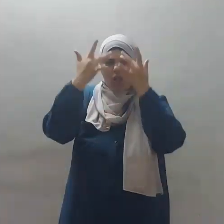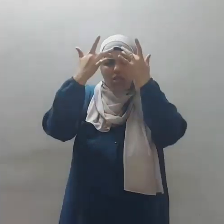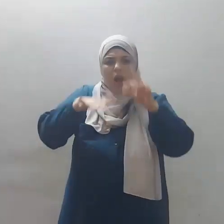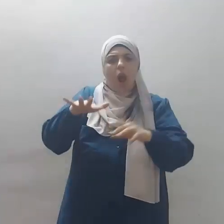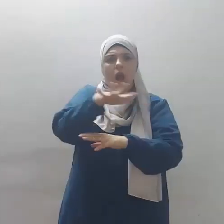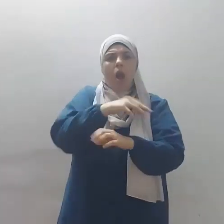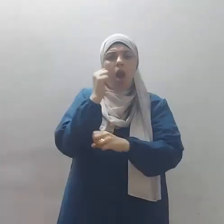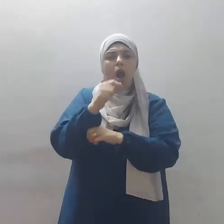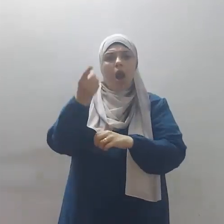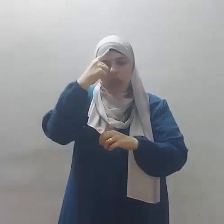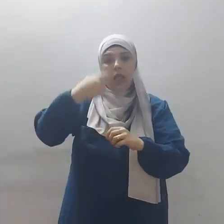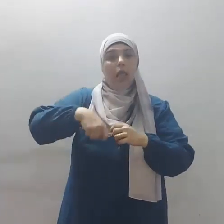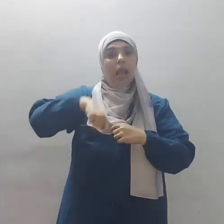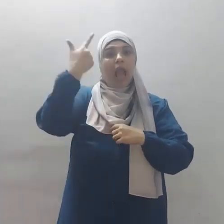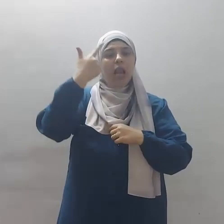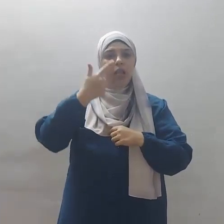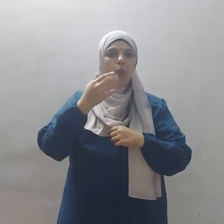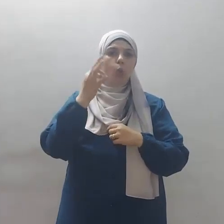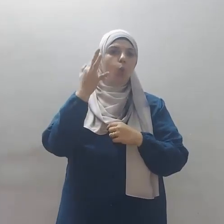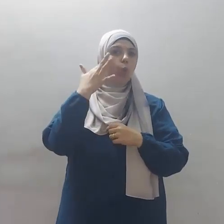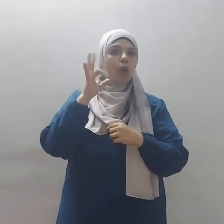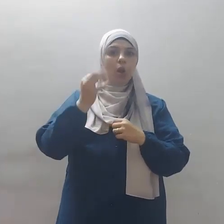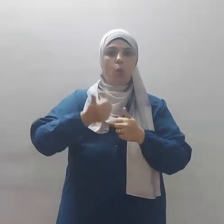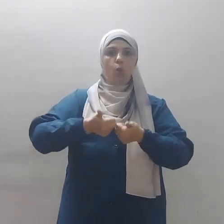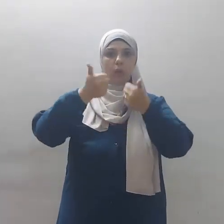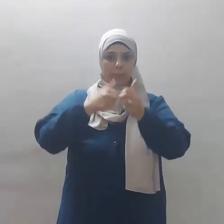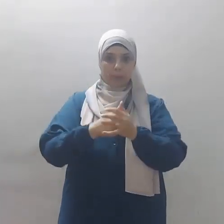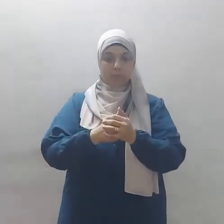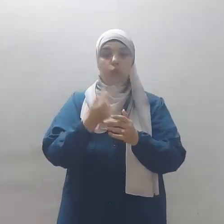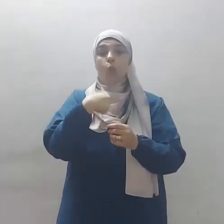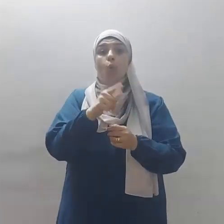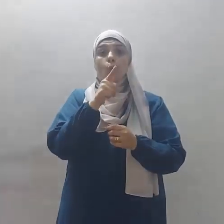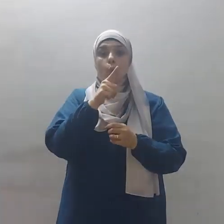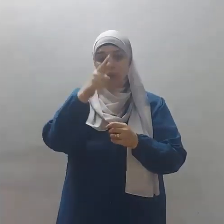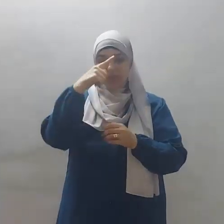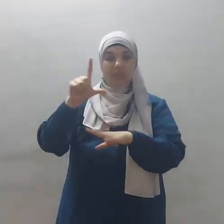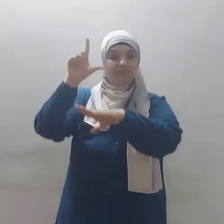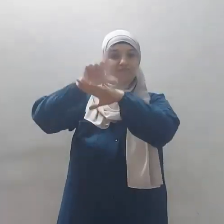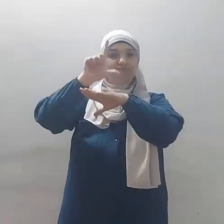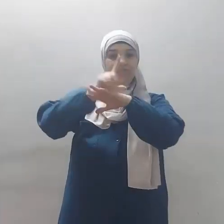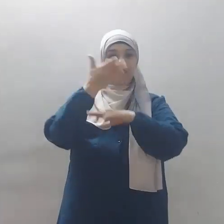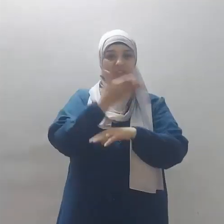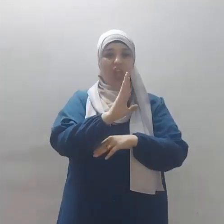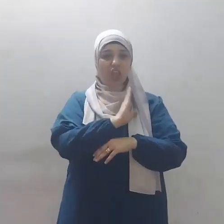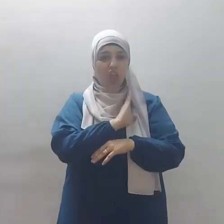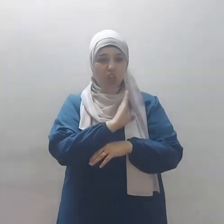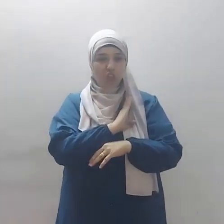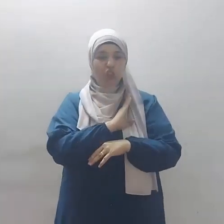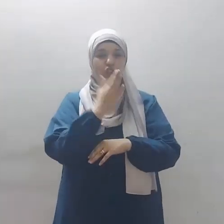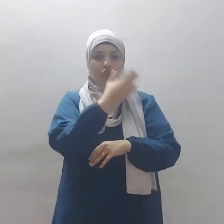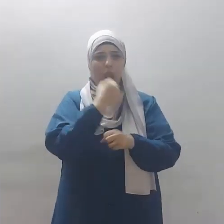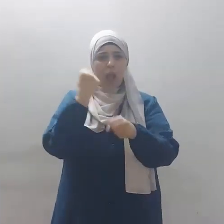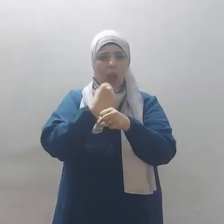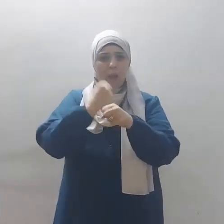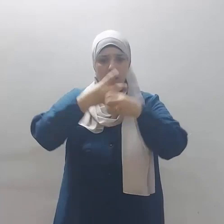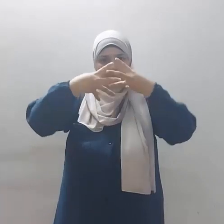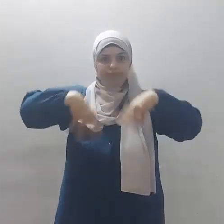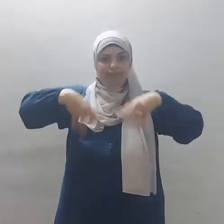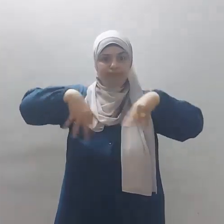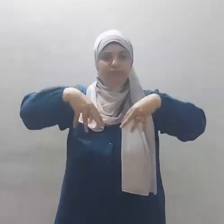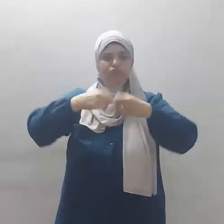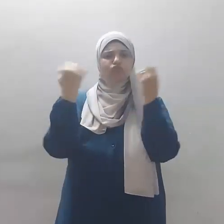اجلها بالغالي والنفيس وهو ما تقوم به قيادتنا الرشيده وقواتنا المسلحه